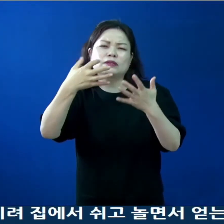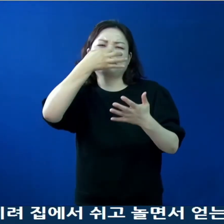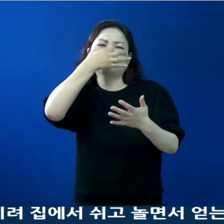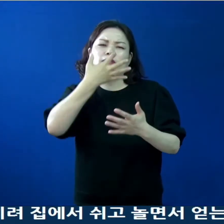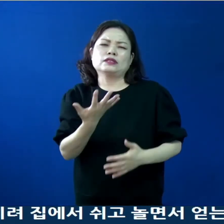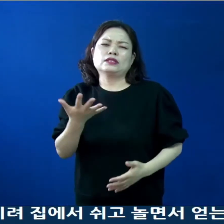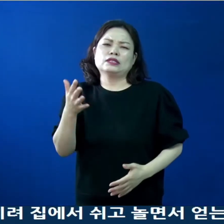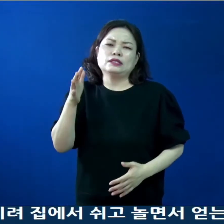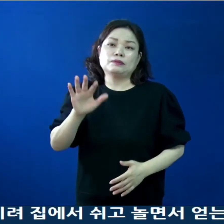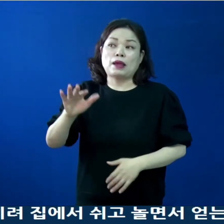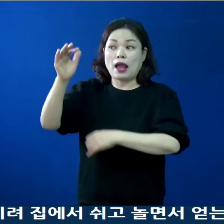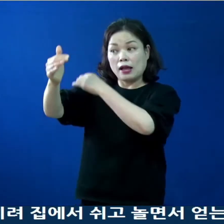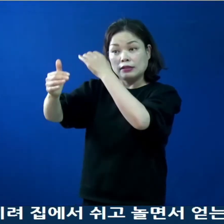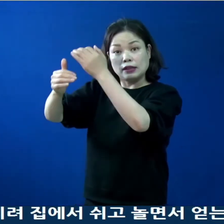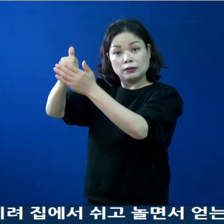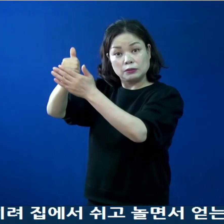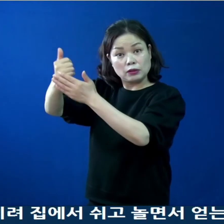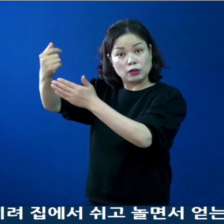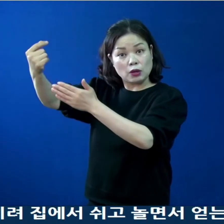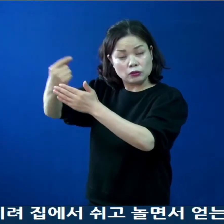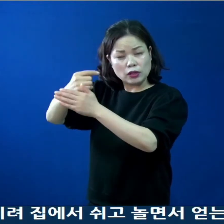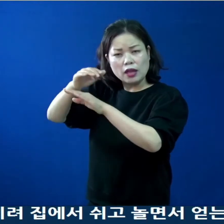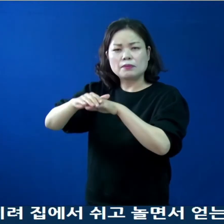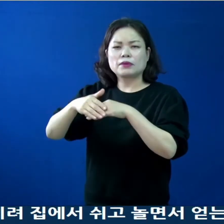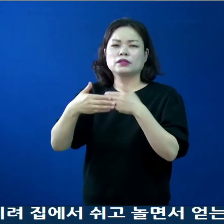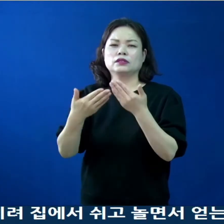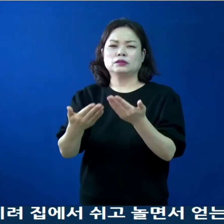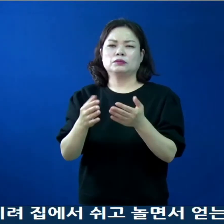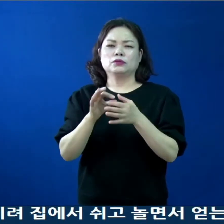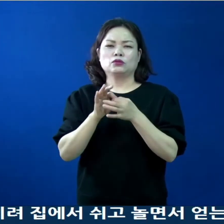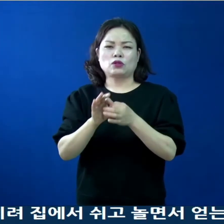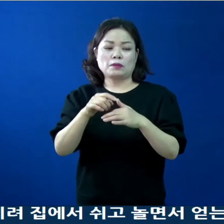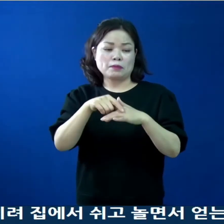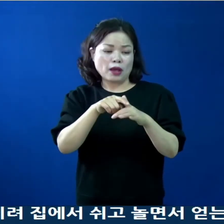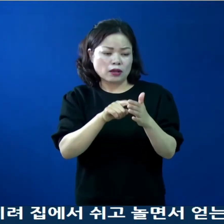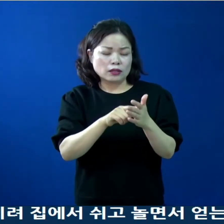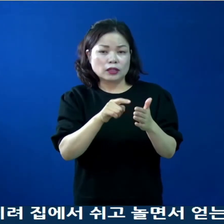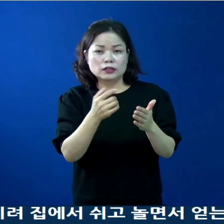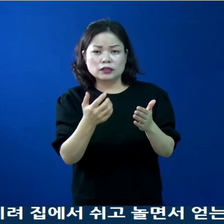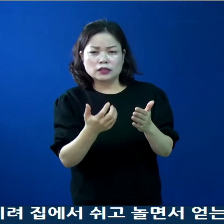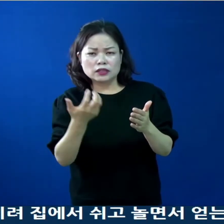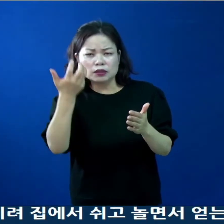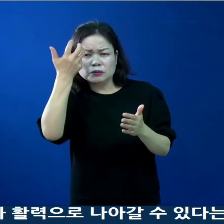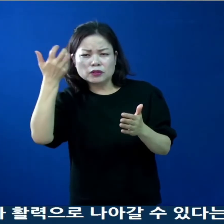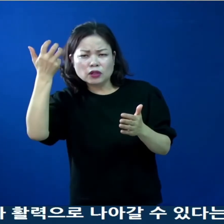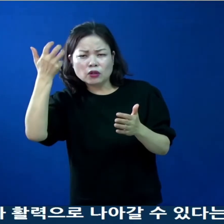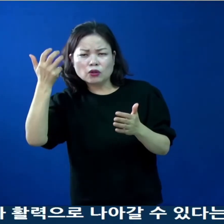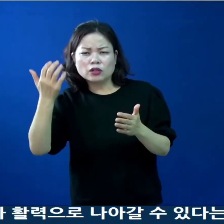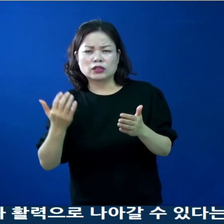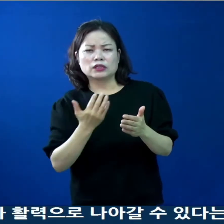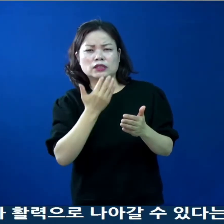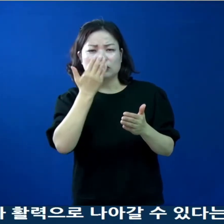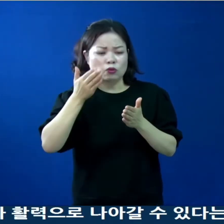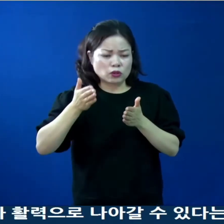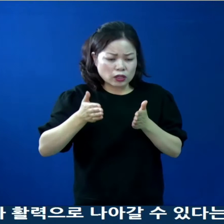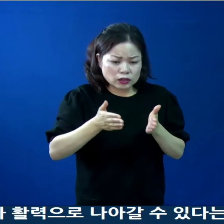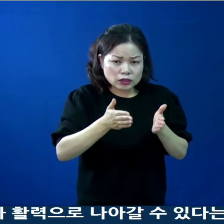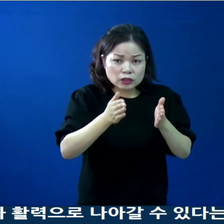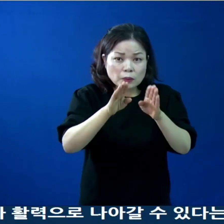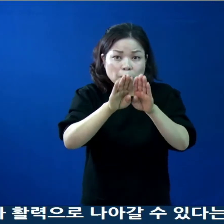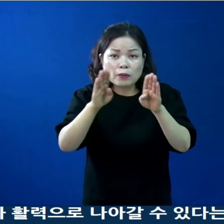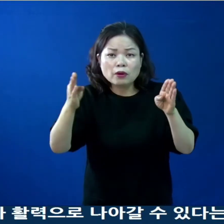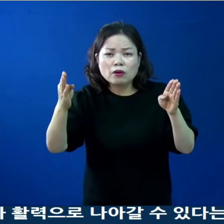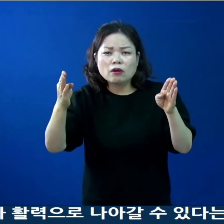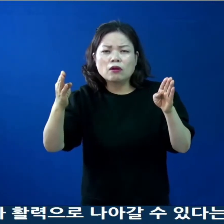되지만 하나님 전에 나와서 예배를 통해서 그 마음과 심령에 하나님을 향한 시온의 대로가 뚫려 있어서